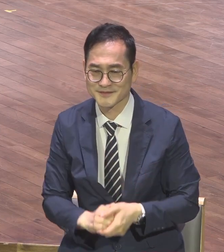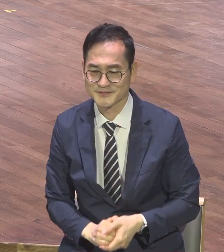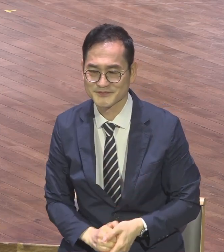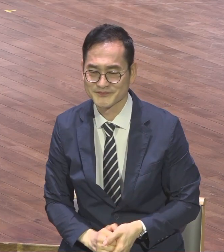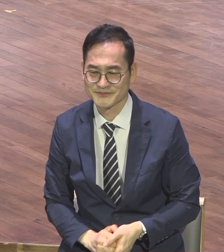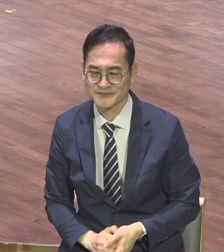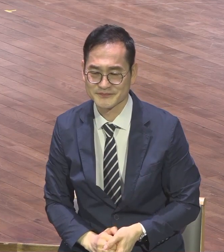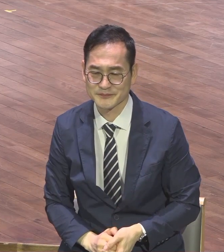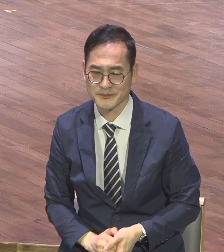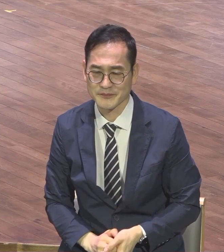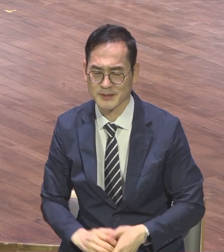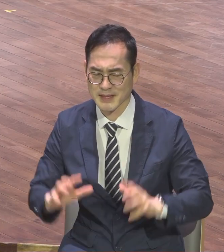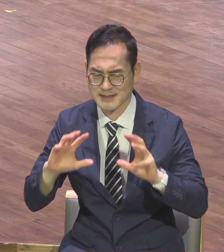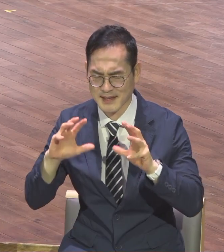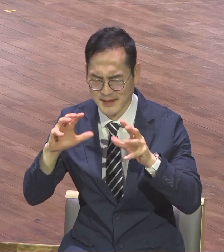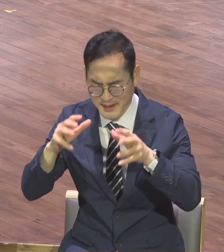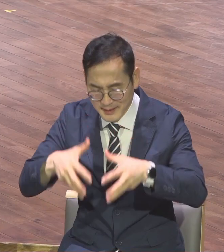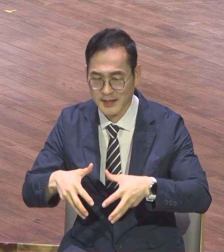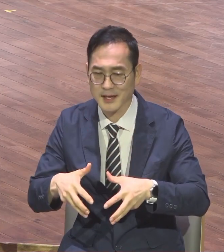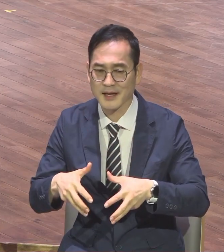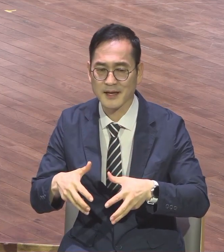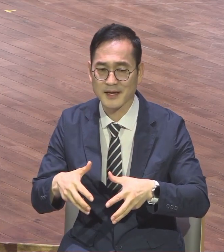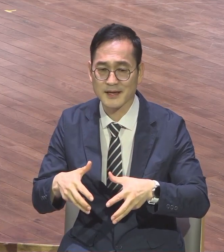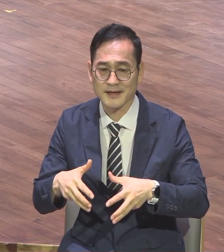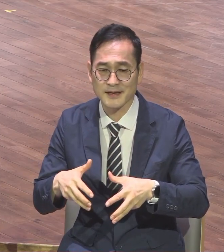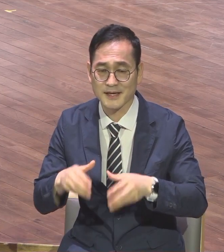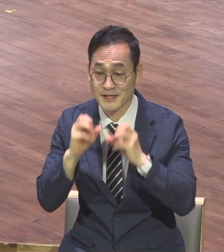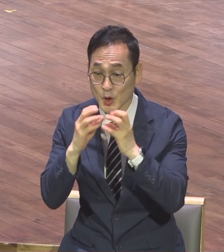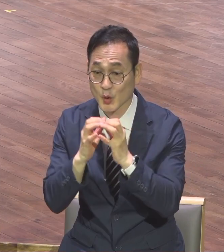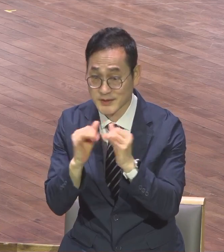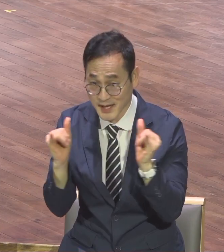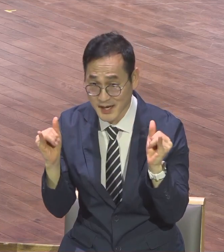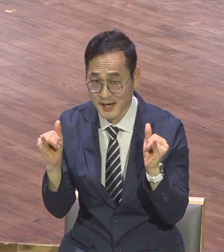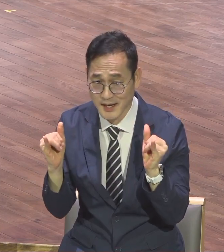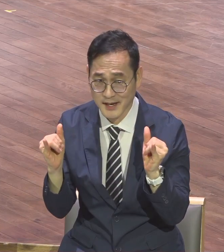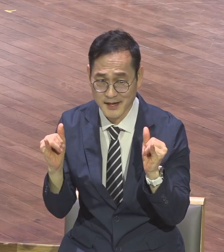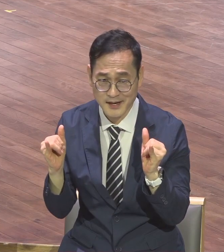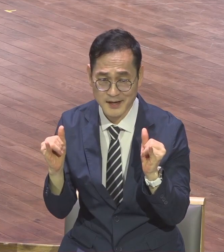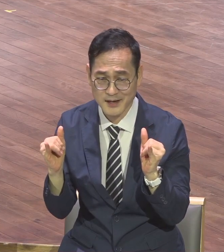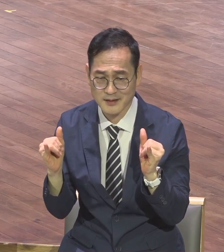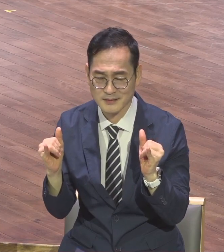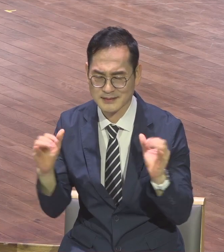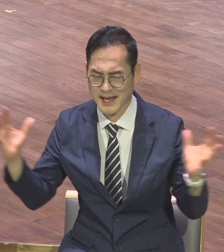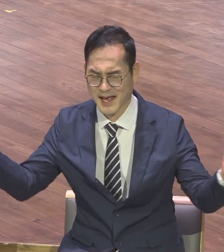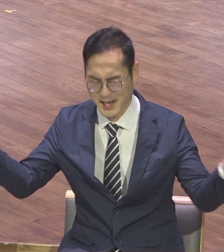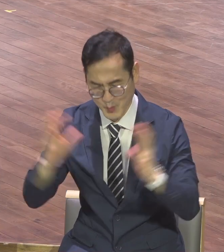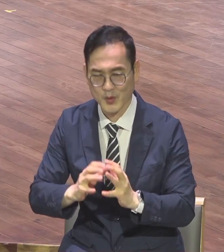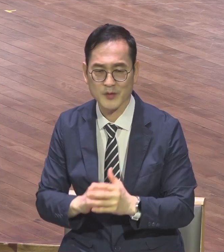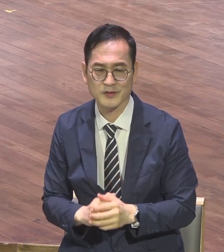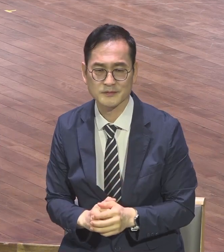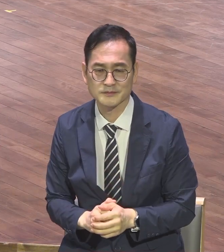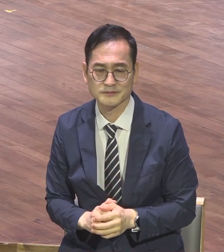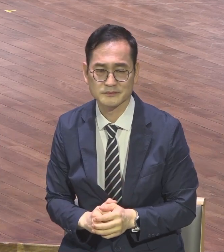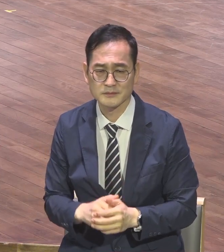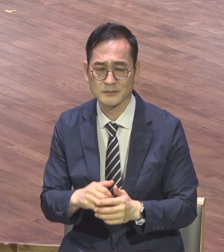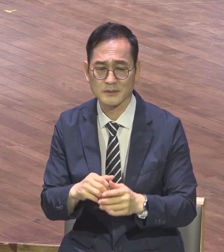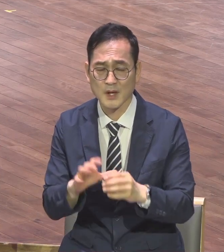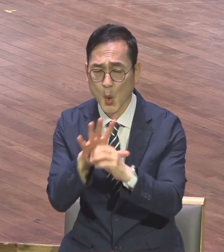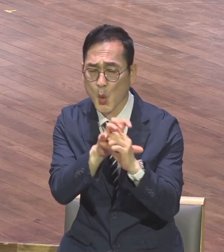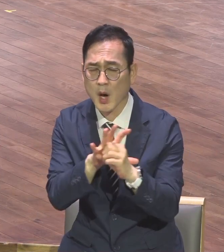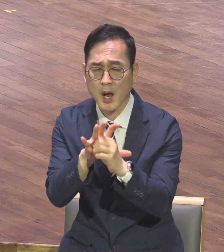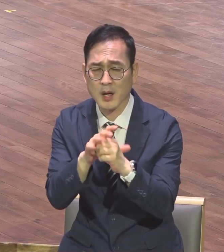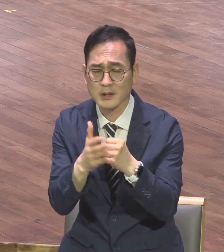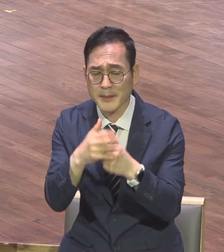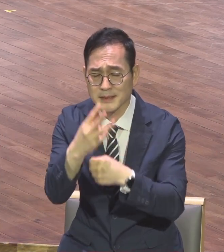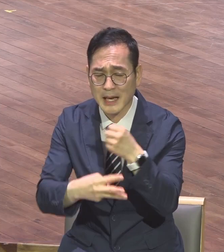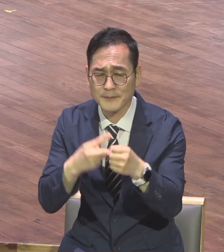전 세계 렘드들, 전 선교사들, 전 지도자들이 다 함께하는 WRC예요. 그동안 코로나 팬데믹 때문에 3년